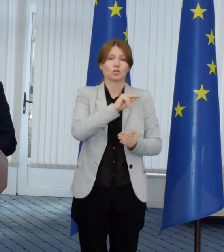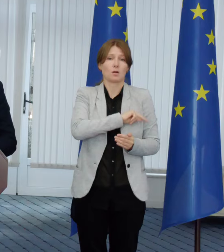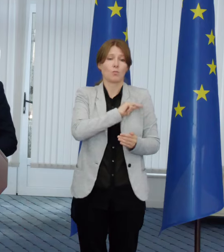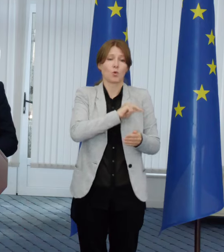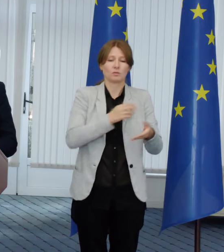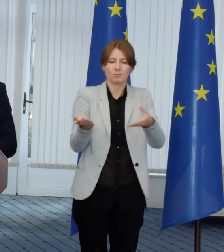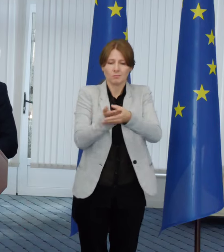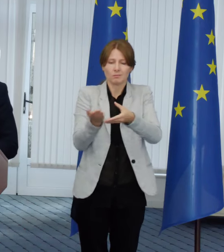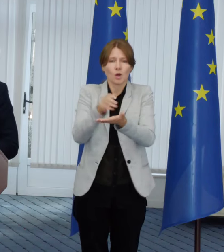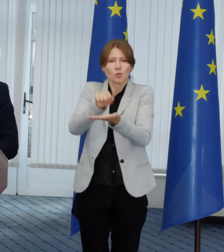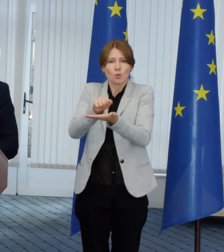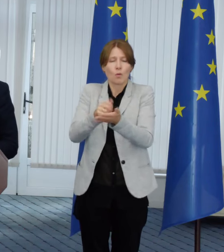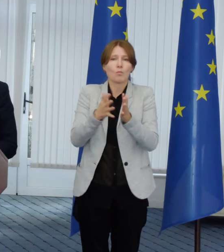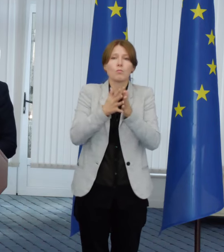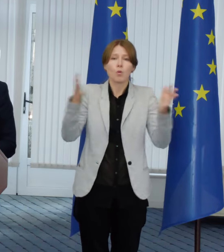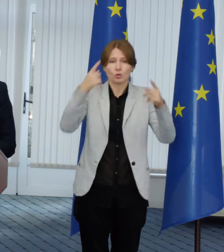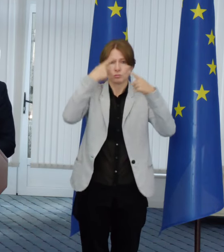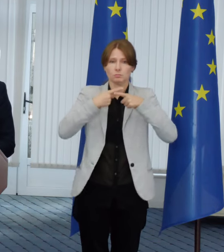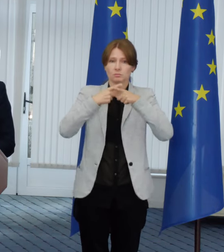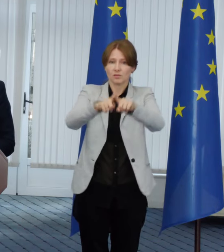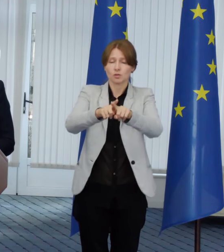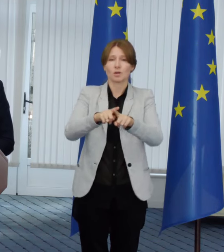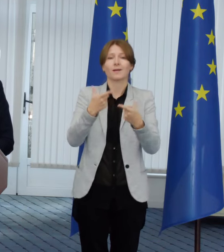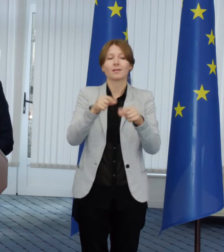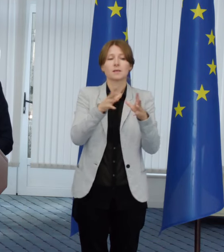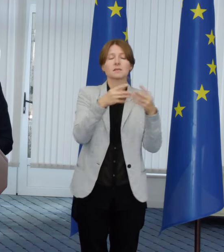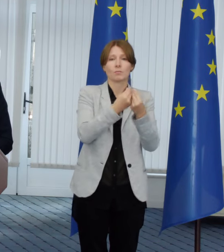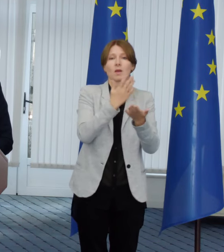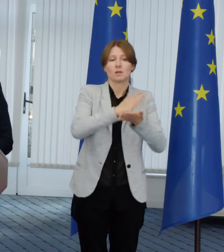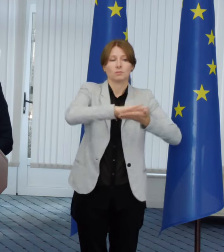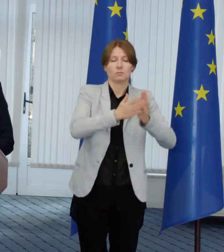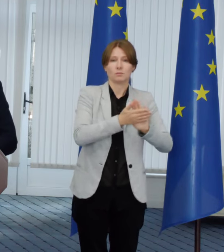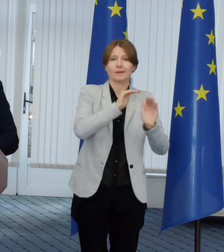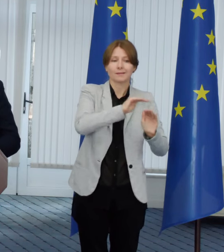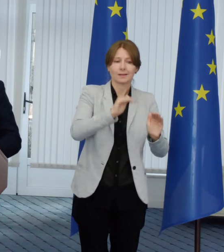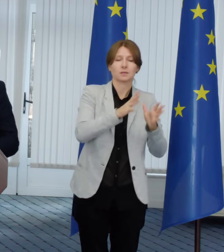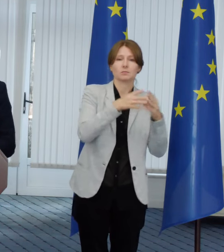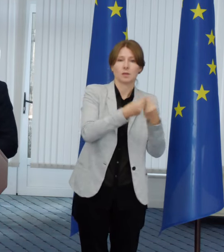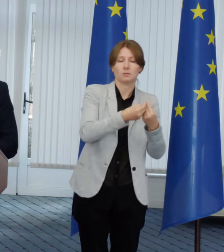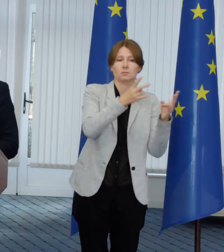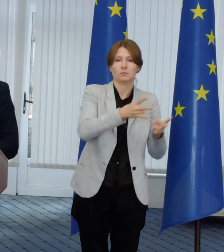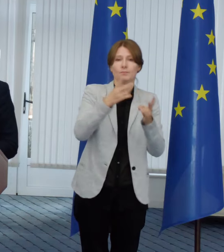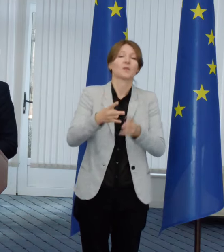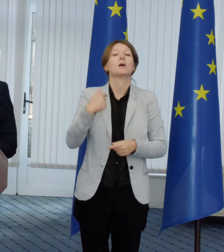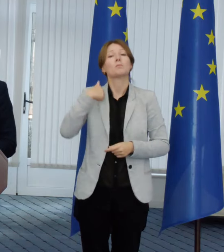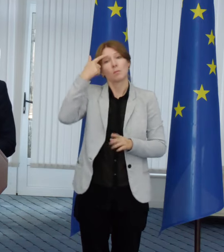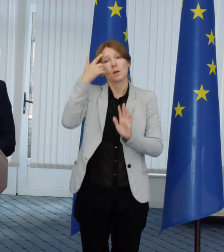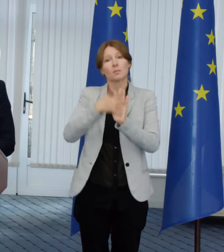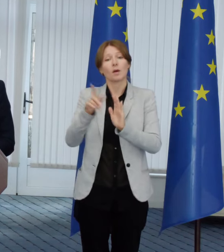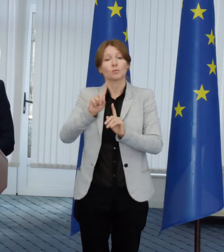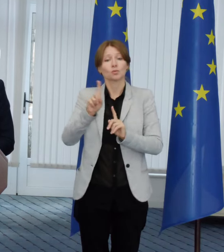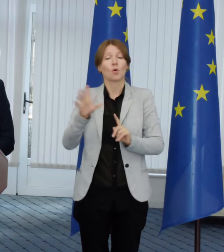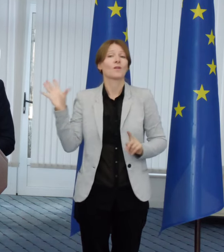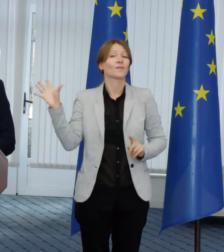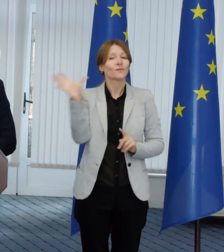cu persoane, copii care se află în situații dificile. Dar cu toții, eu cred că și toți cetățenii din Republica Moldova înțeleg